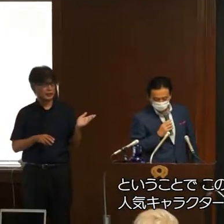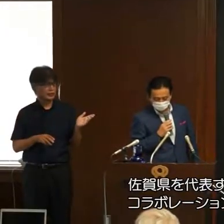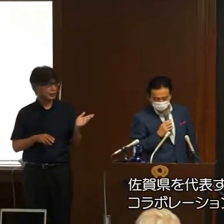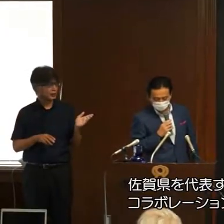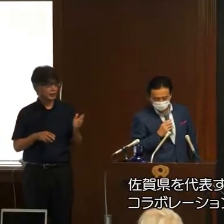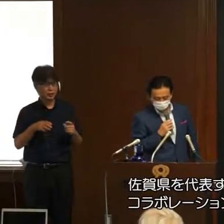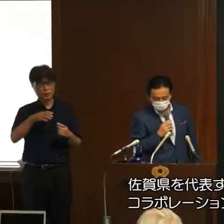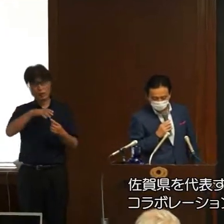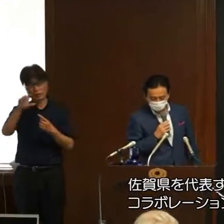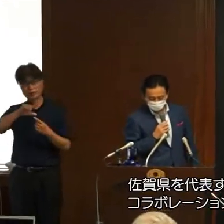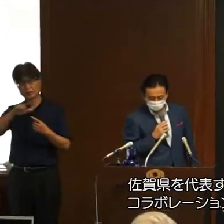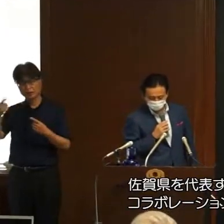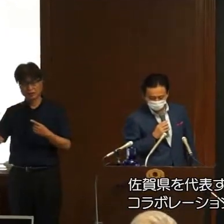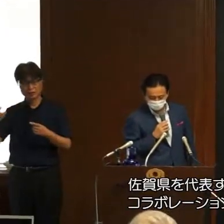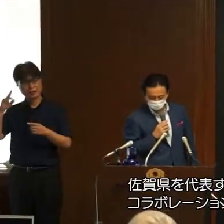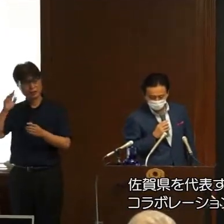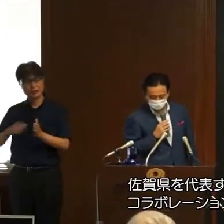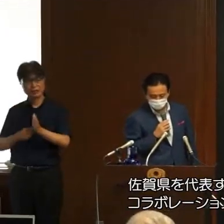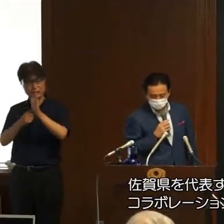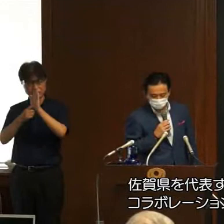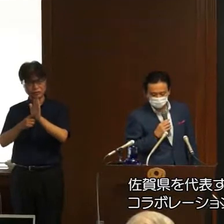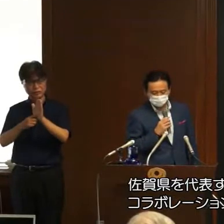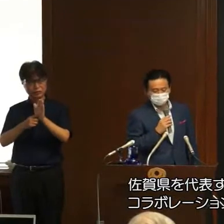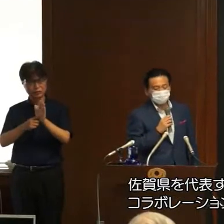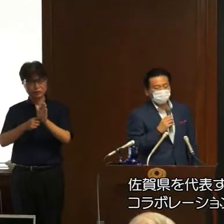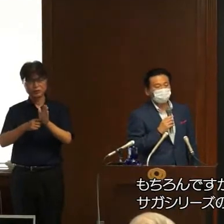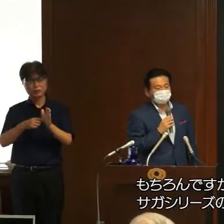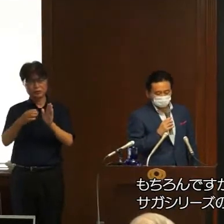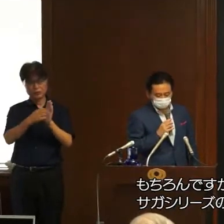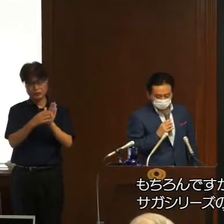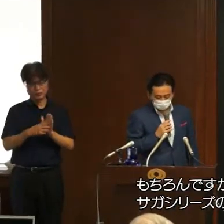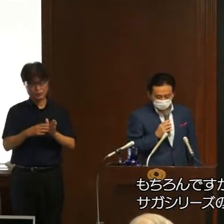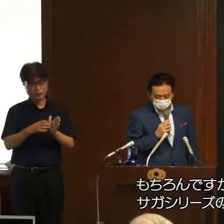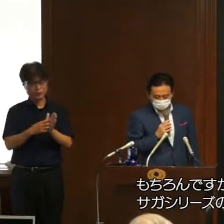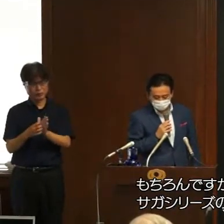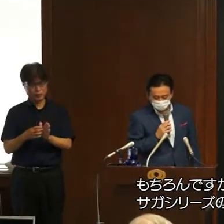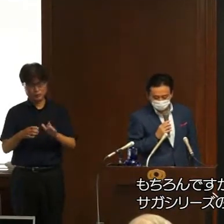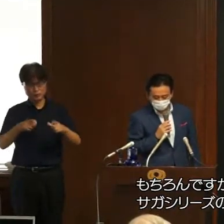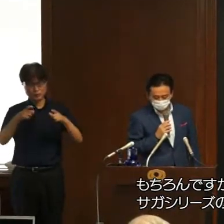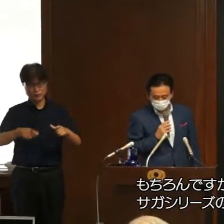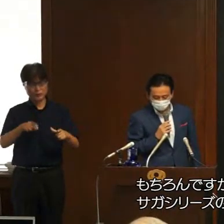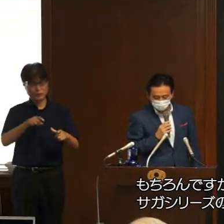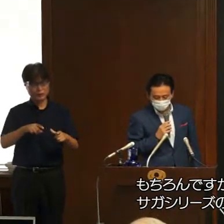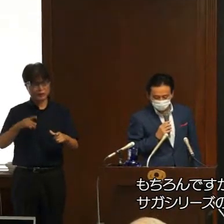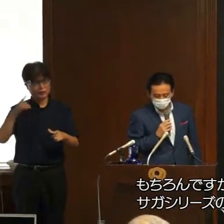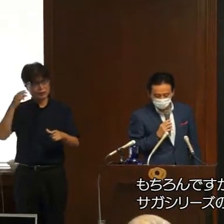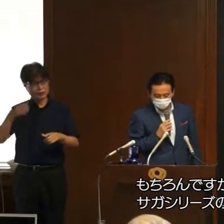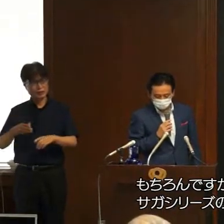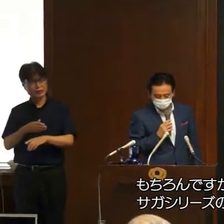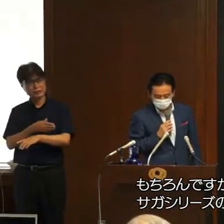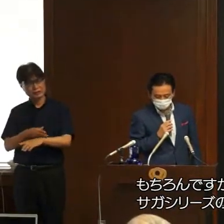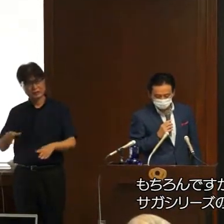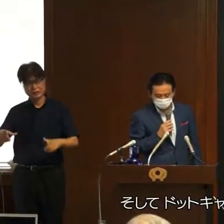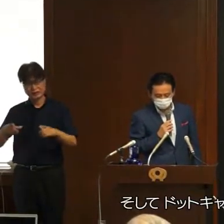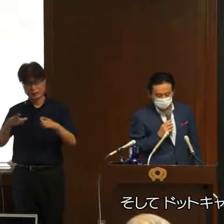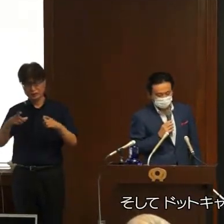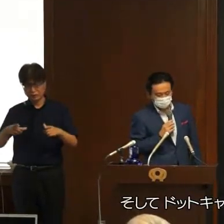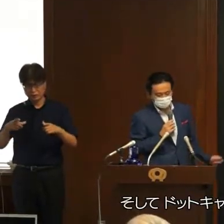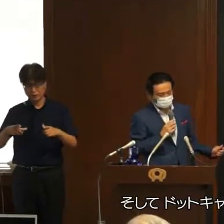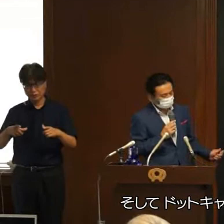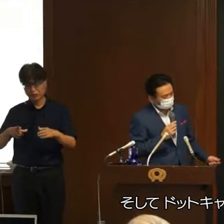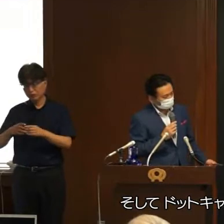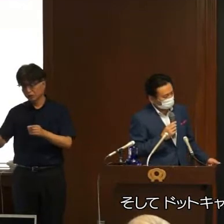バルーンなど佐賀県を代表するコラボレーションしたものでありまして、もちろんですが佐賀シリーズのマンホールは日本初、そ